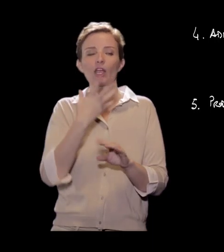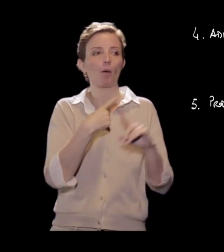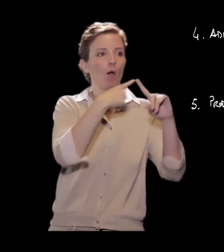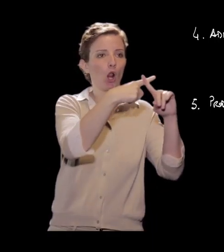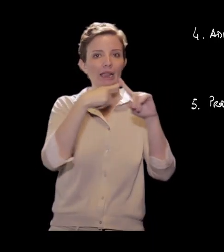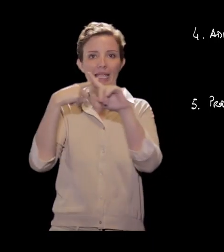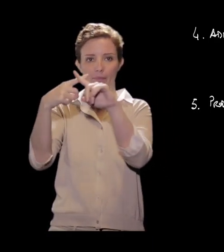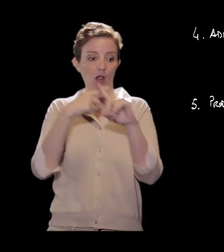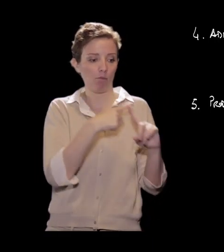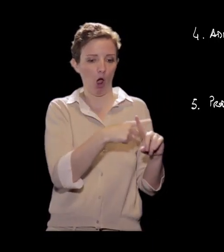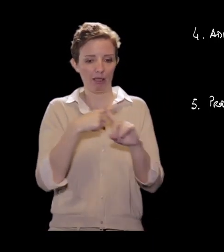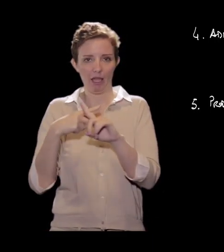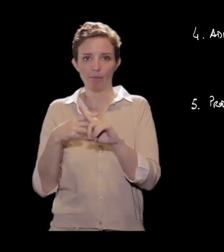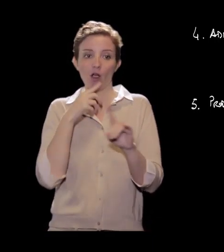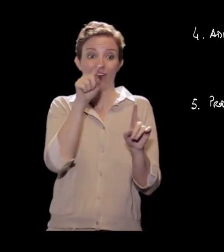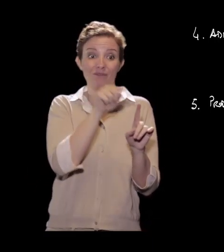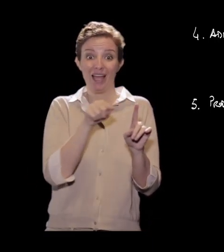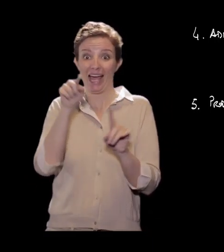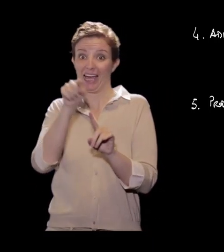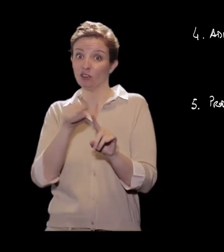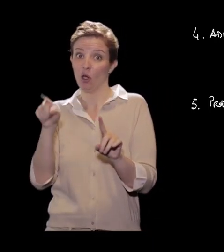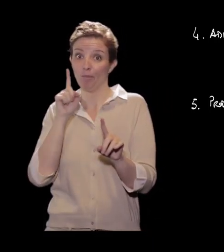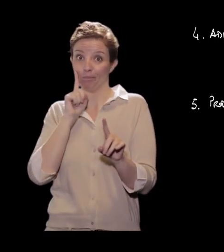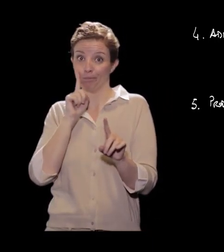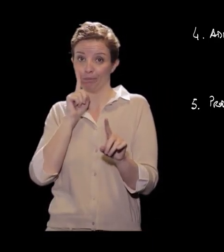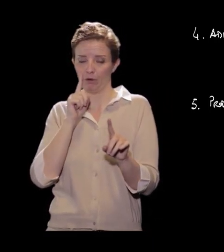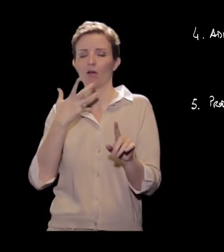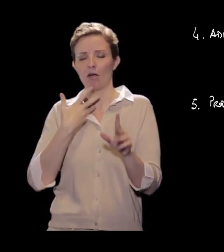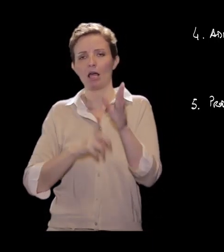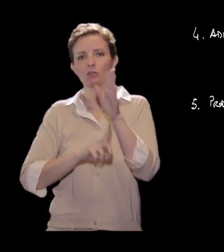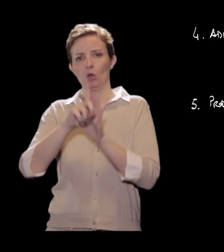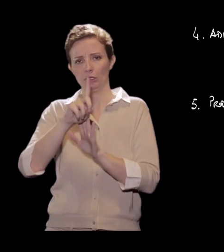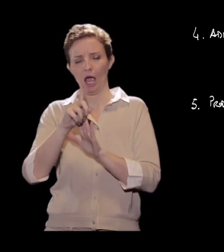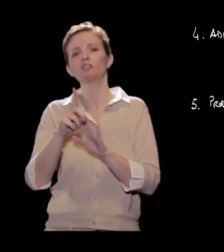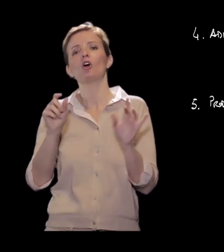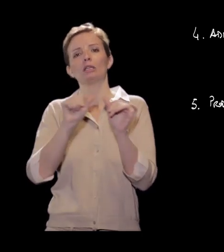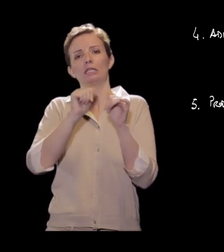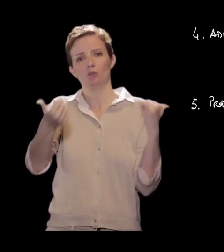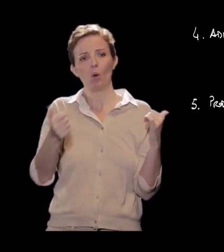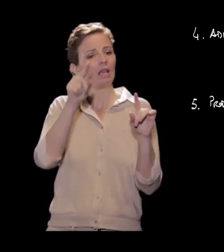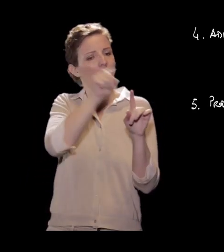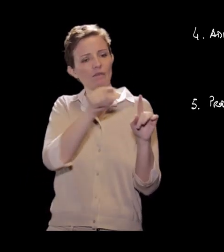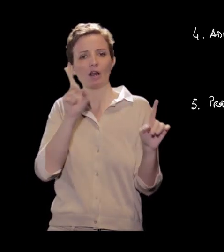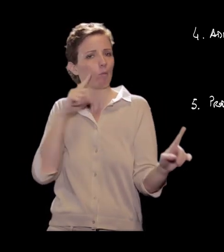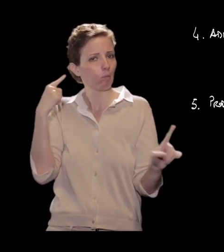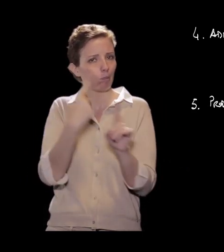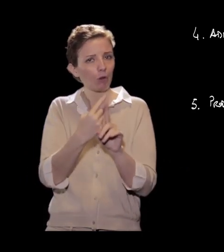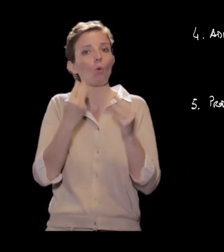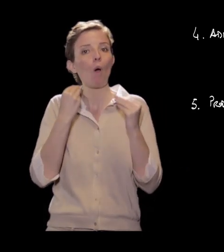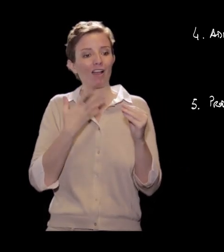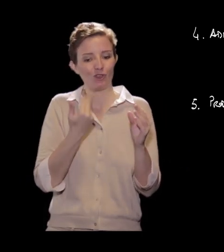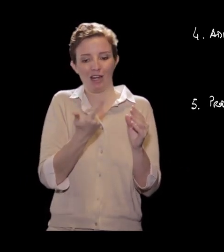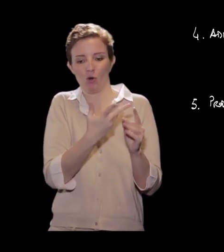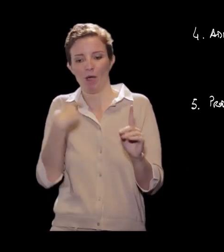disuguaglianze dello stesso verso otteniamo una disuguaglianza dello stesso verso nel caso in cui tutti i numeri siano positivi questa cosa evidentemente